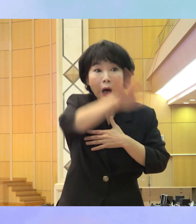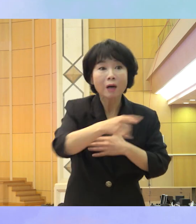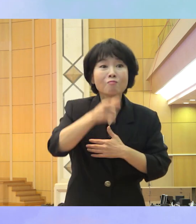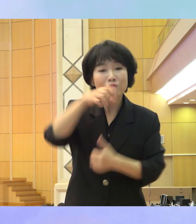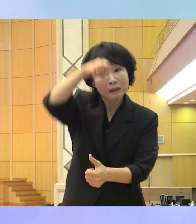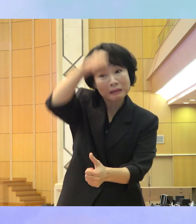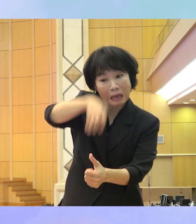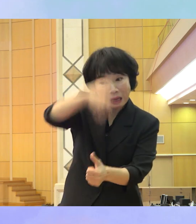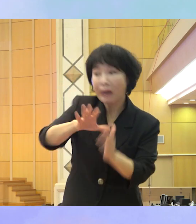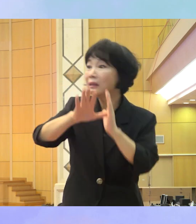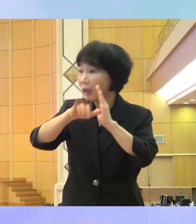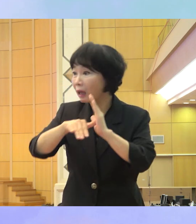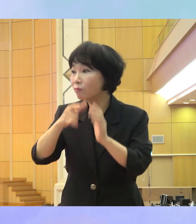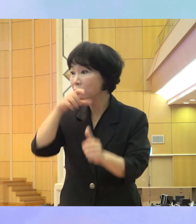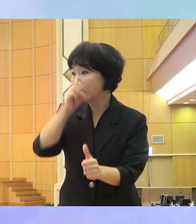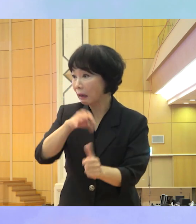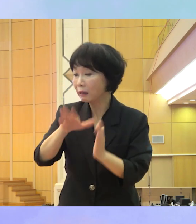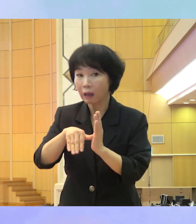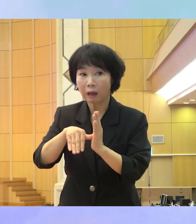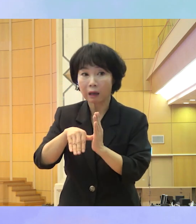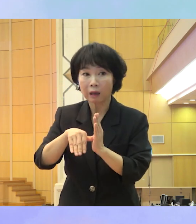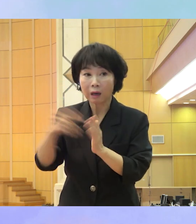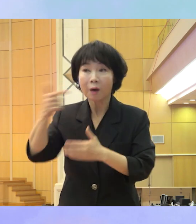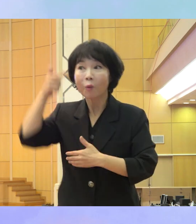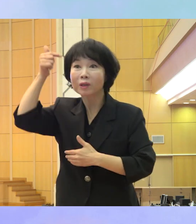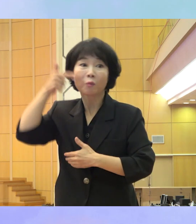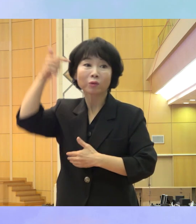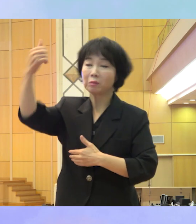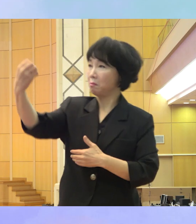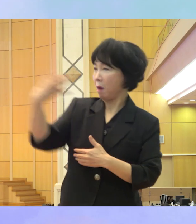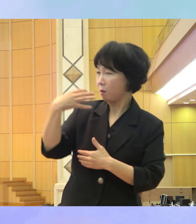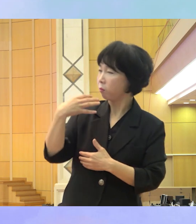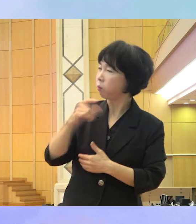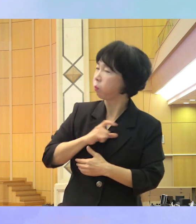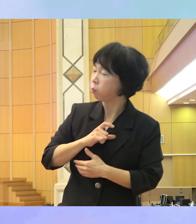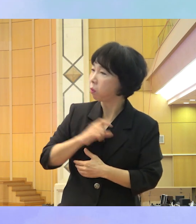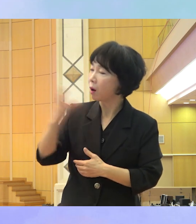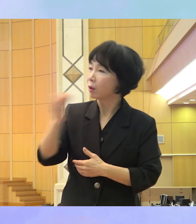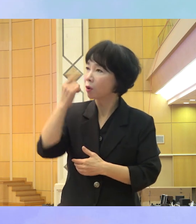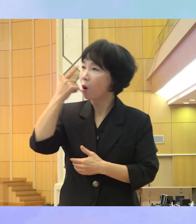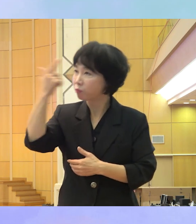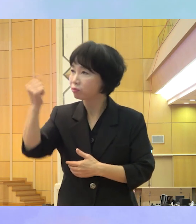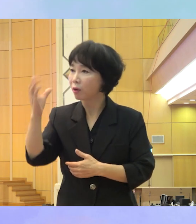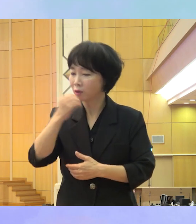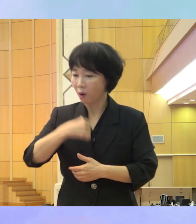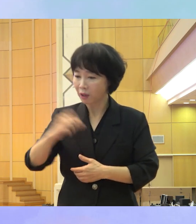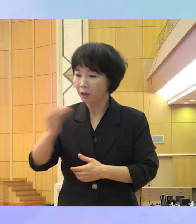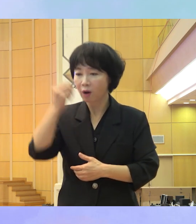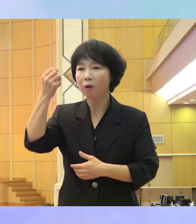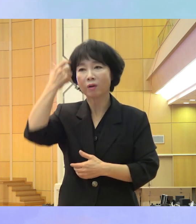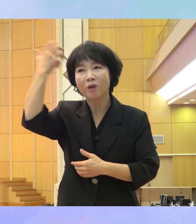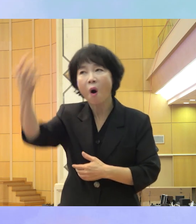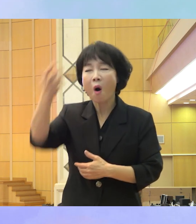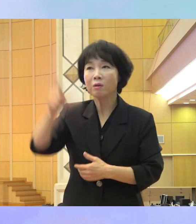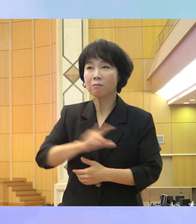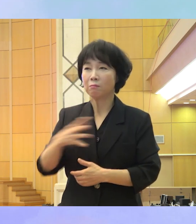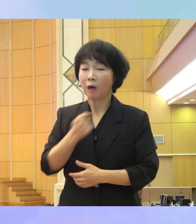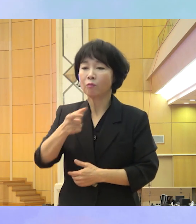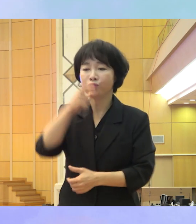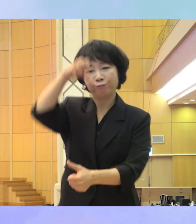때 세례 주시는 목사님께서 성부와 성자와 성령 이름으로